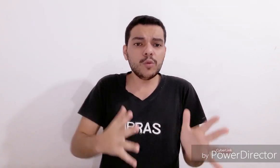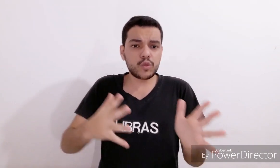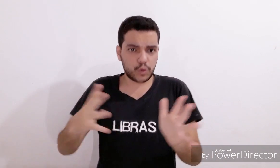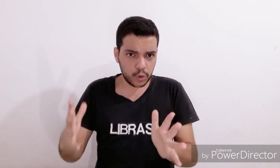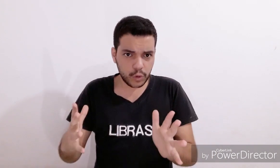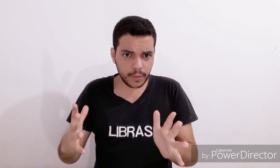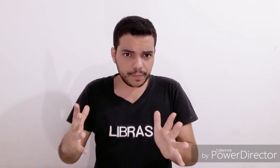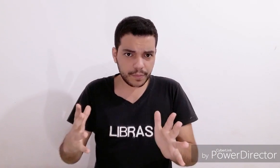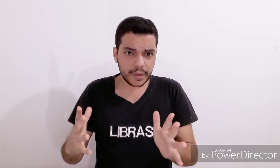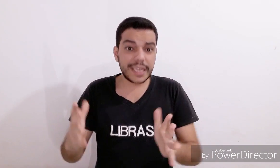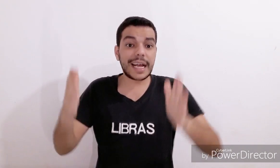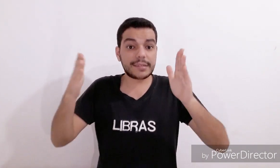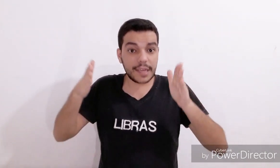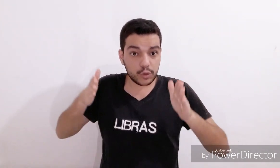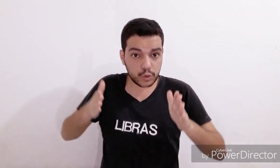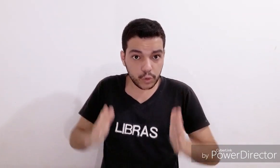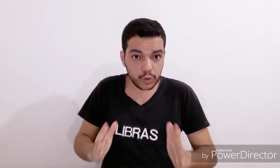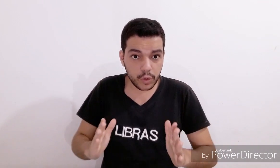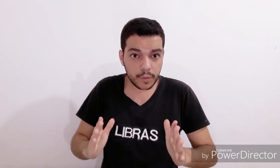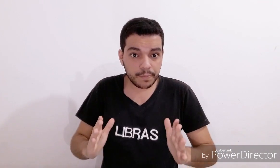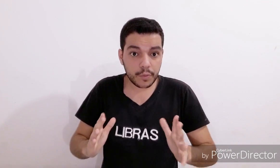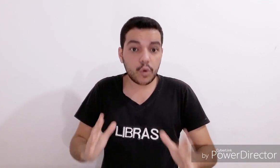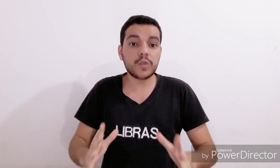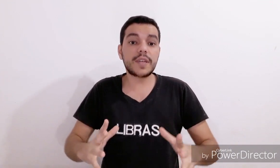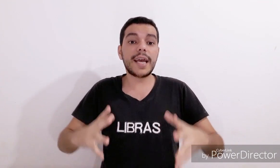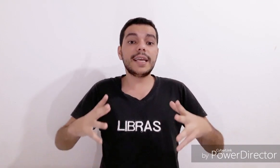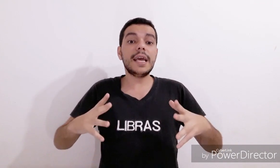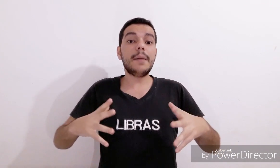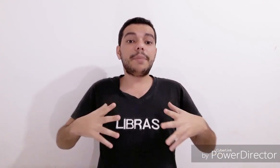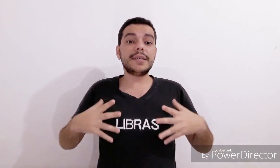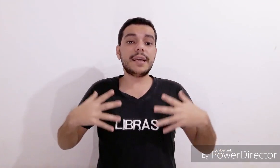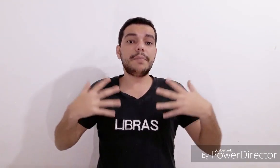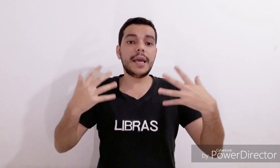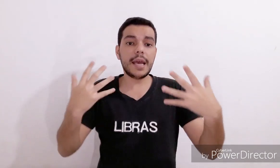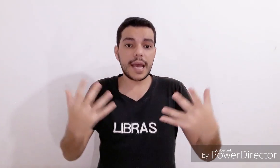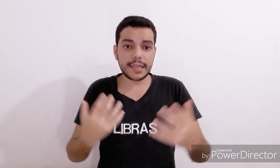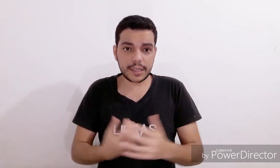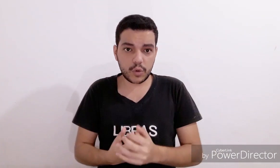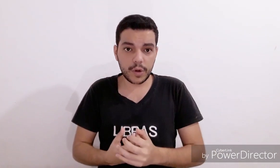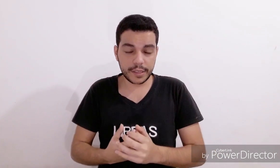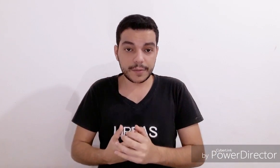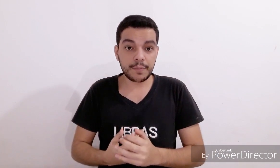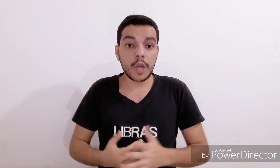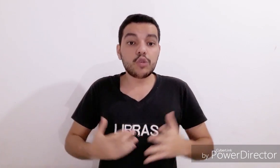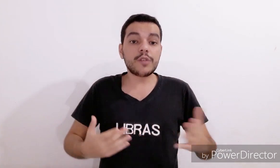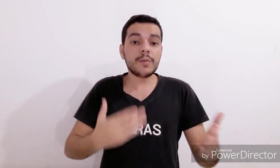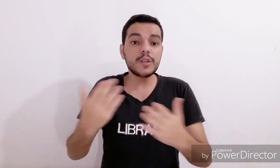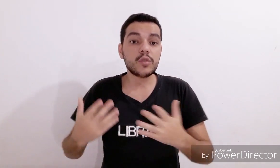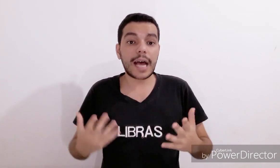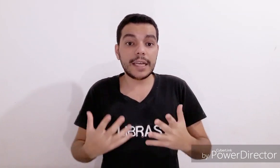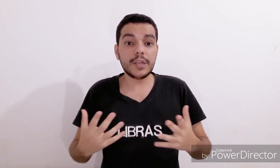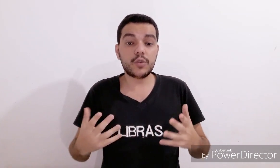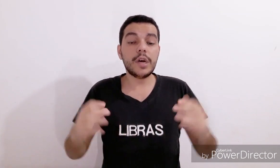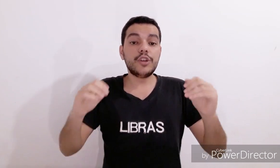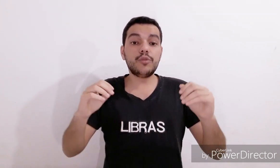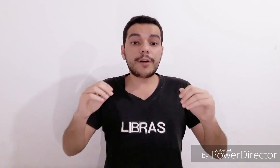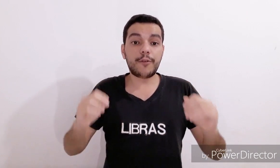um surdo, que nasceu surdo, consegue perceber essas coisas? Nós vamos estudar isso de uma